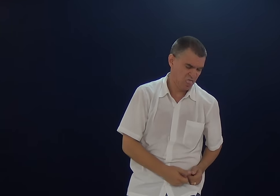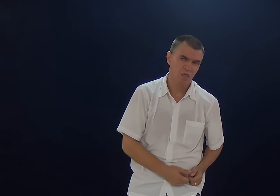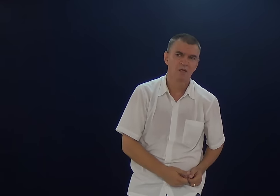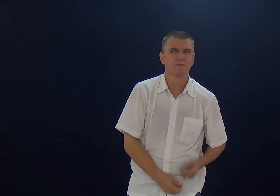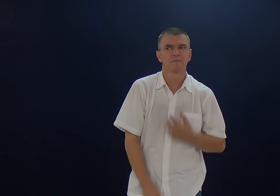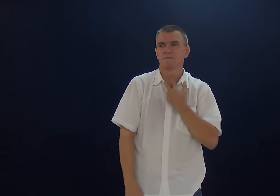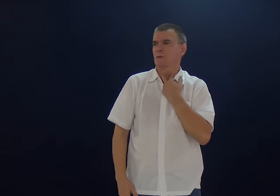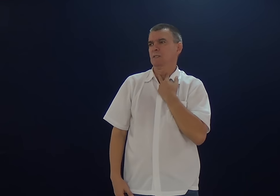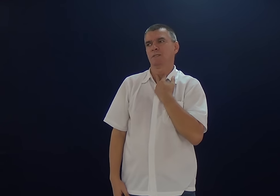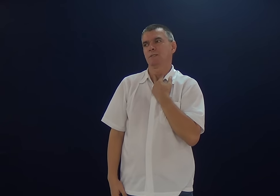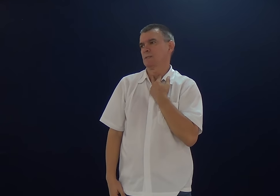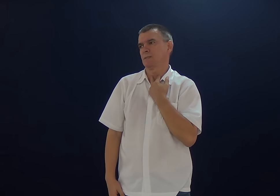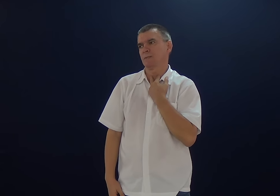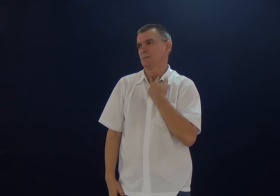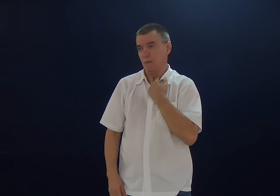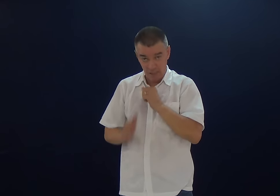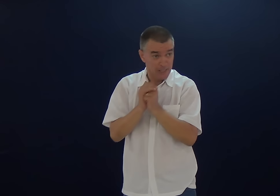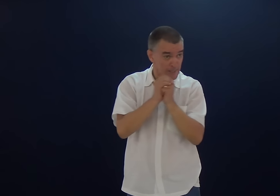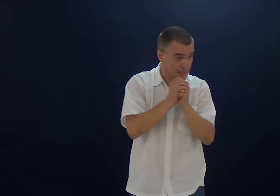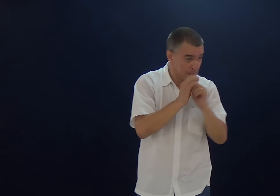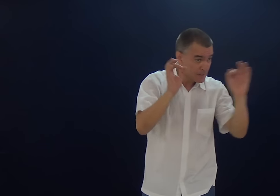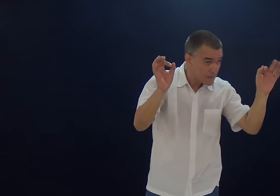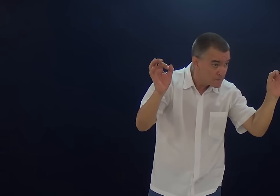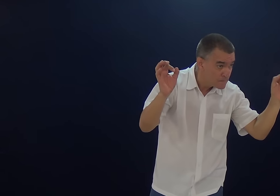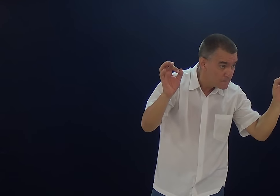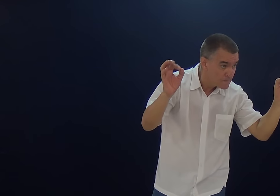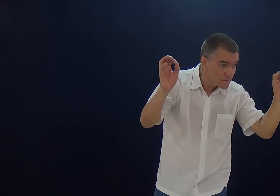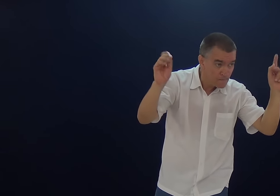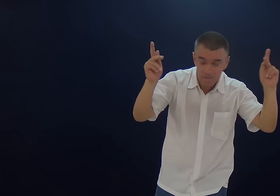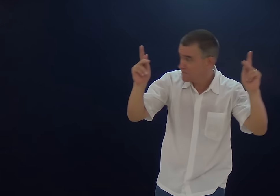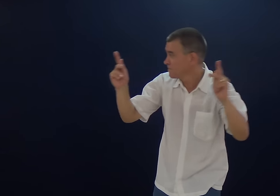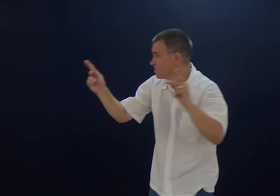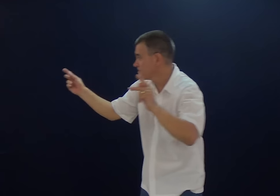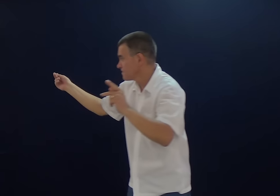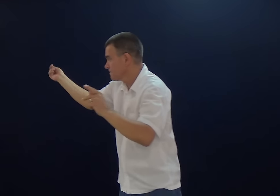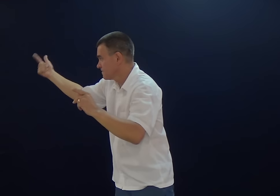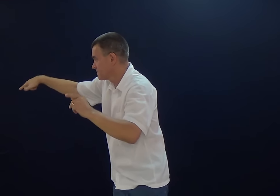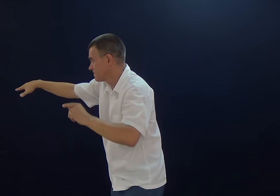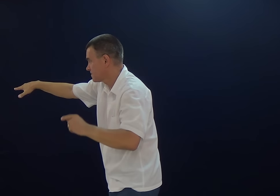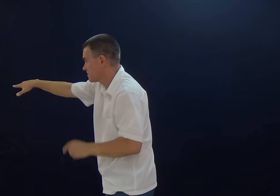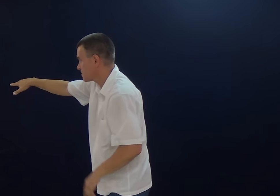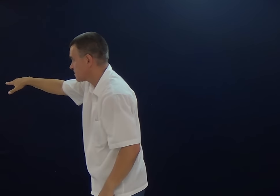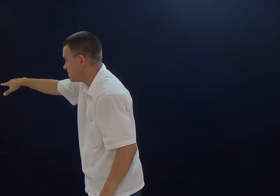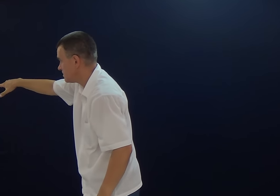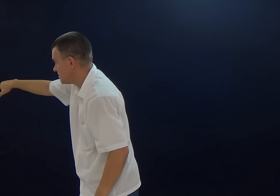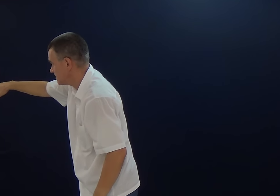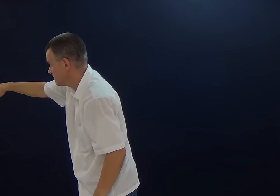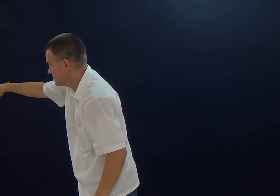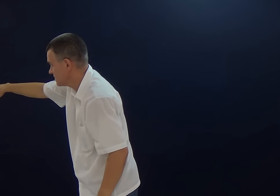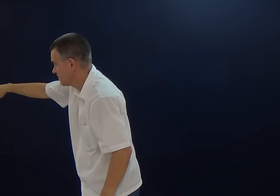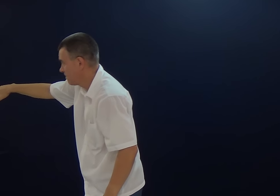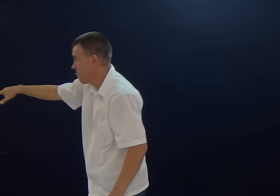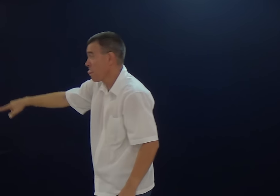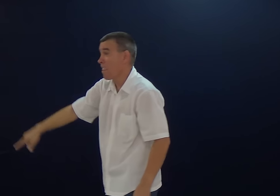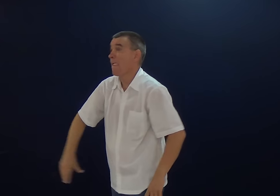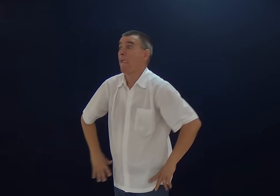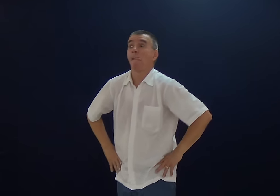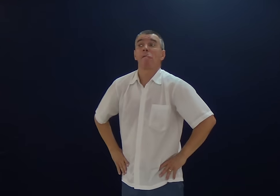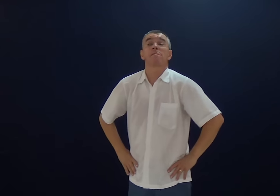daí você fica conversando na hora do culto ah aí não dá gente é falta de reverência olha aqui